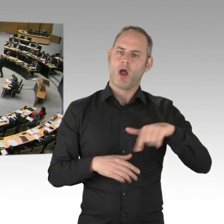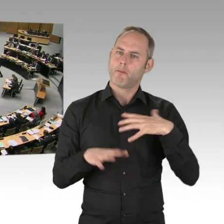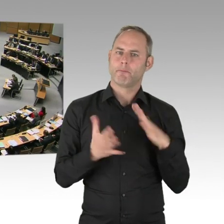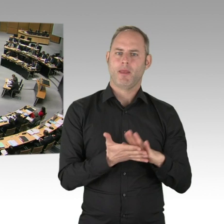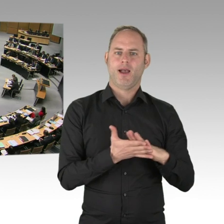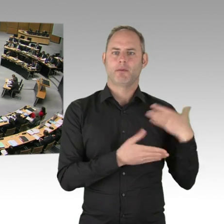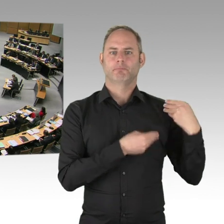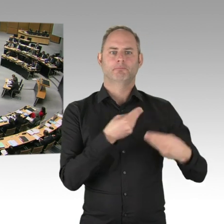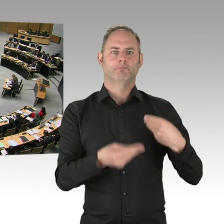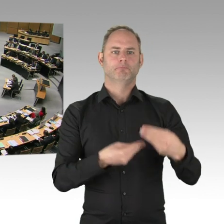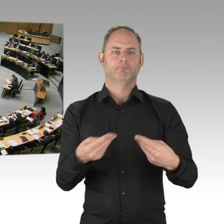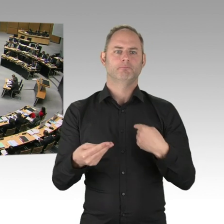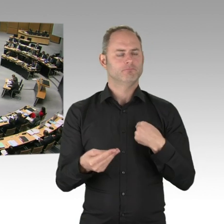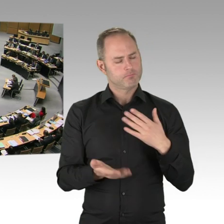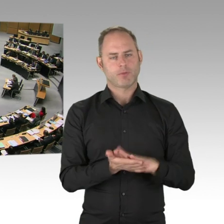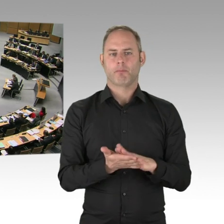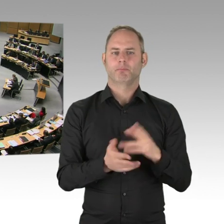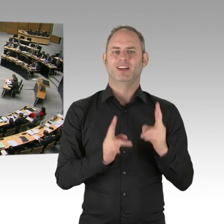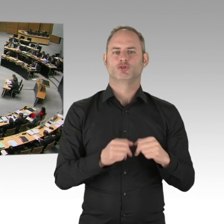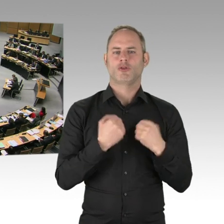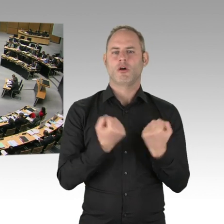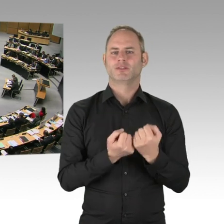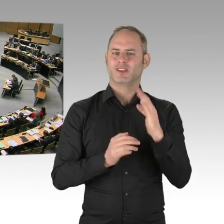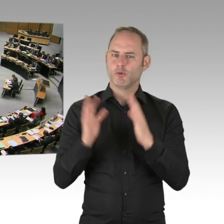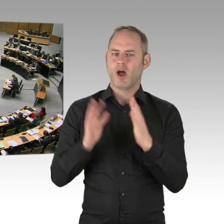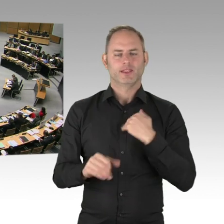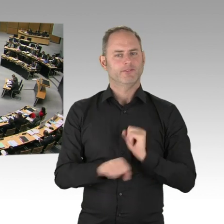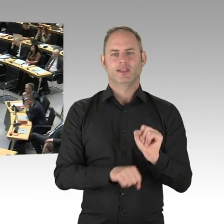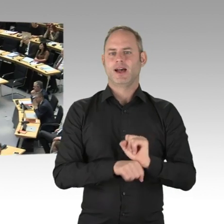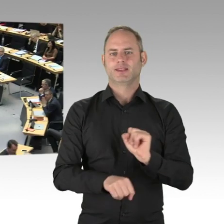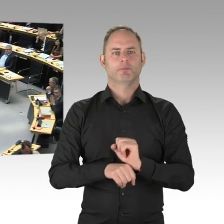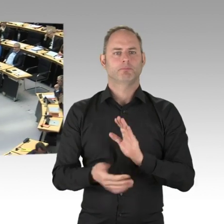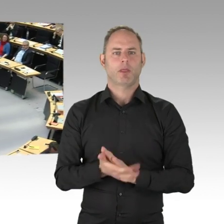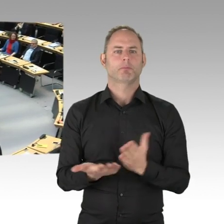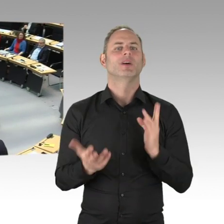Für eine Zwischenbemerkung hat Herr Kollege Saleh das Wort.